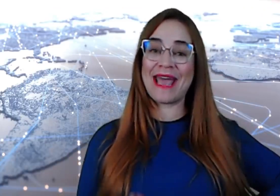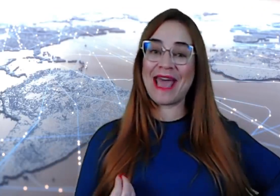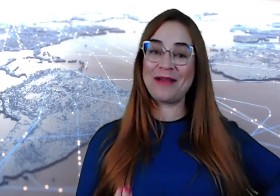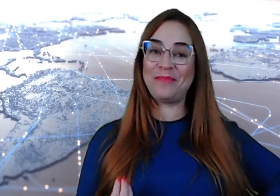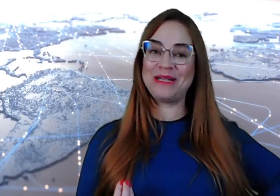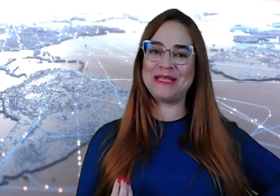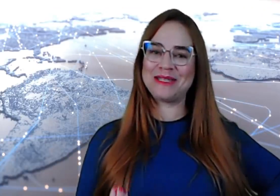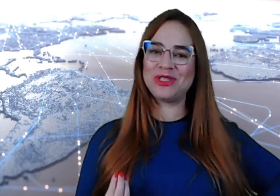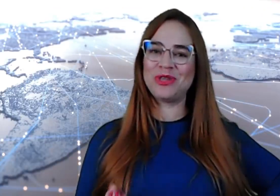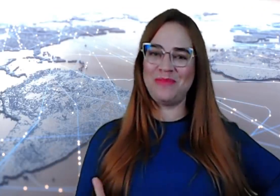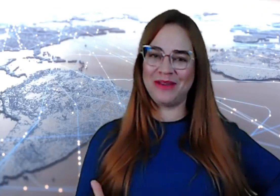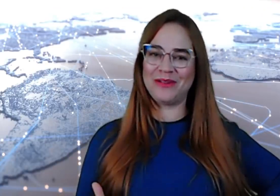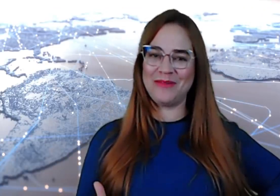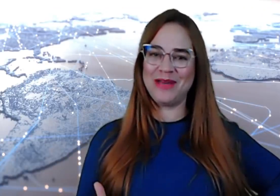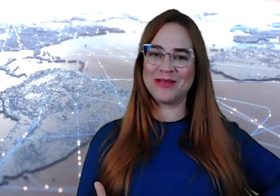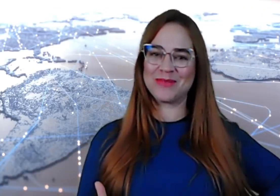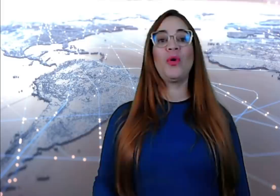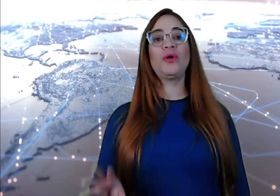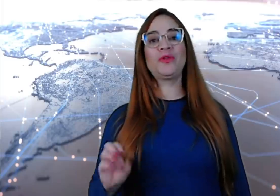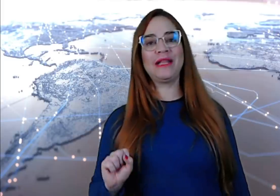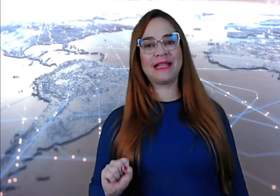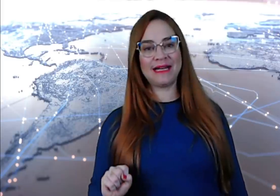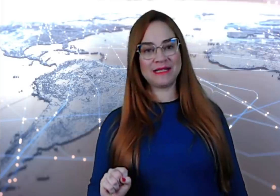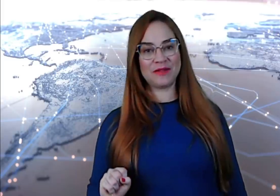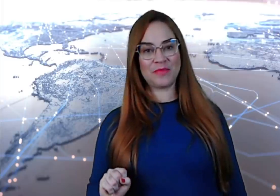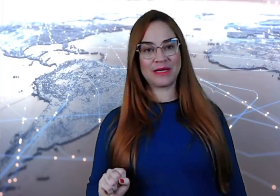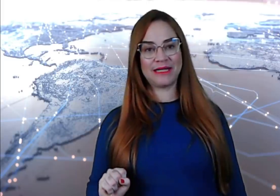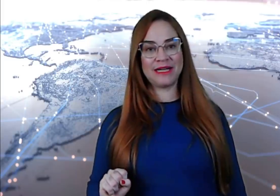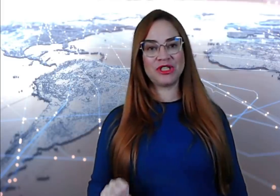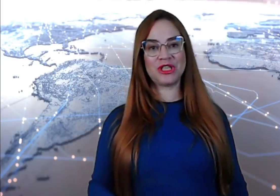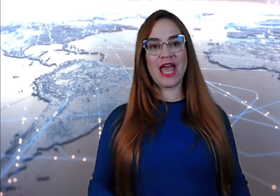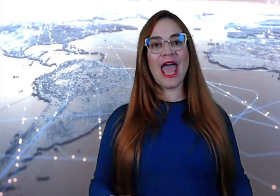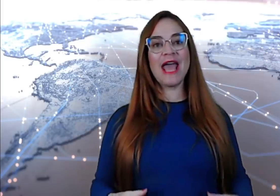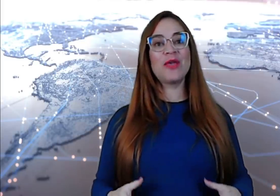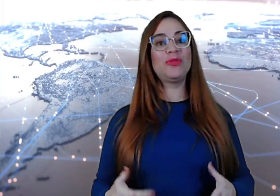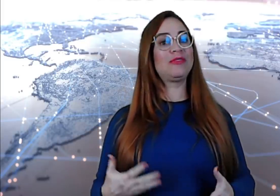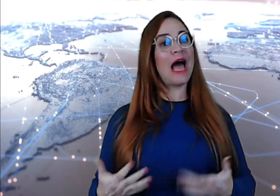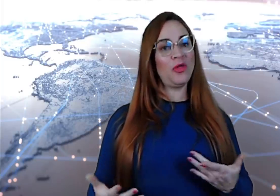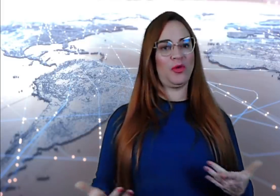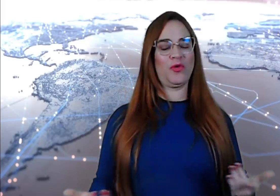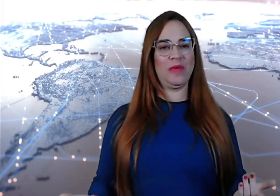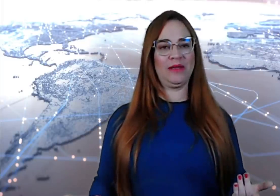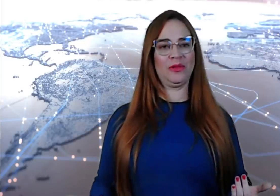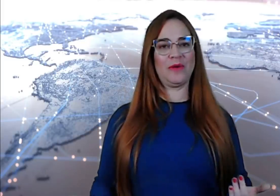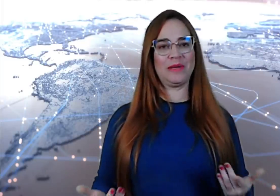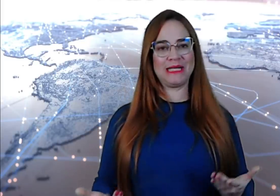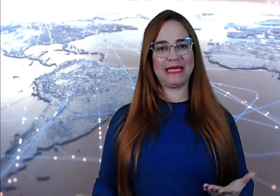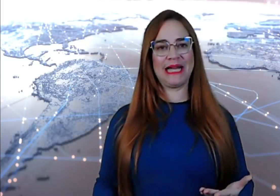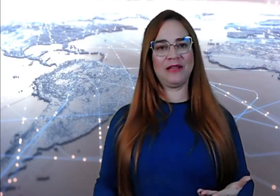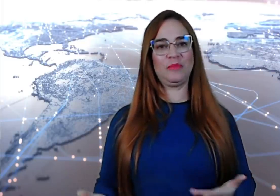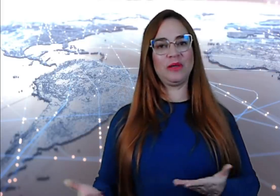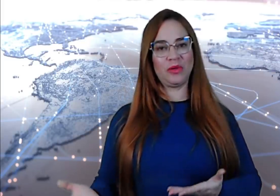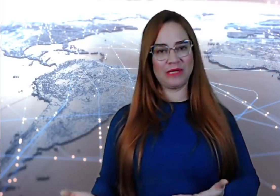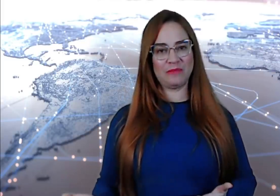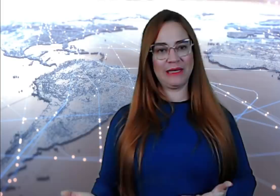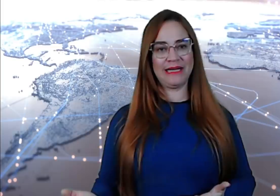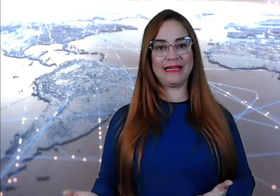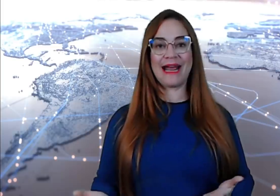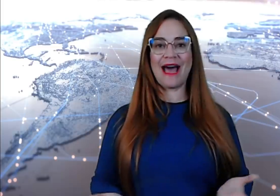que precisa de inimigo, não é mesmo? Outro detalhezinho importante é que o tal documento apresentado pelo Luiz Pilantra à